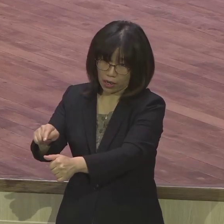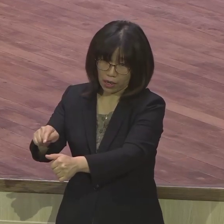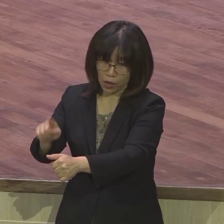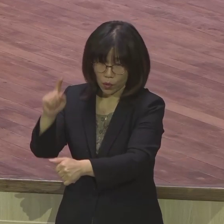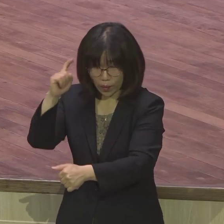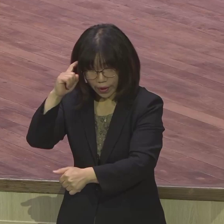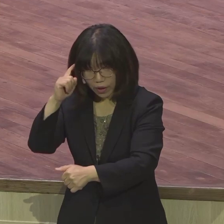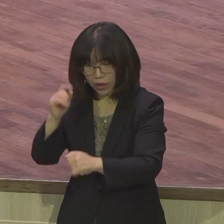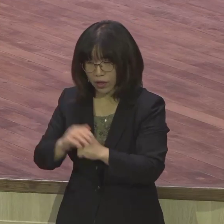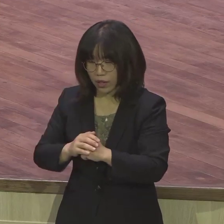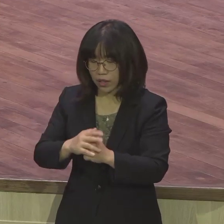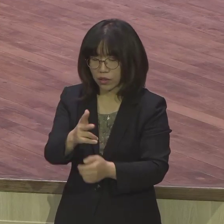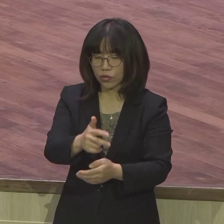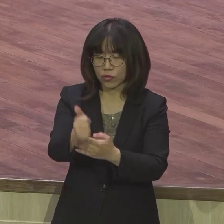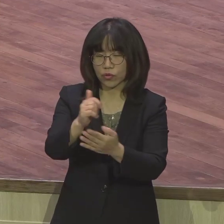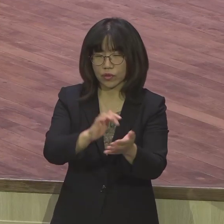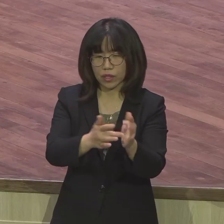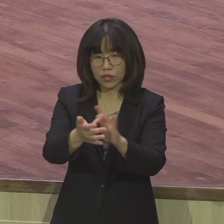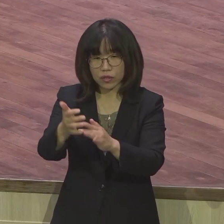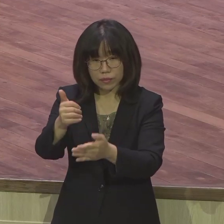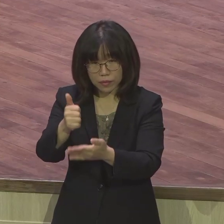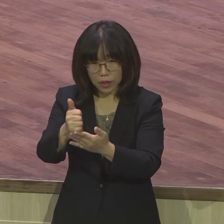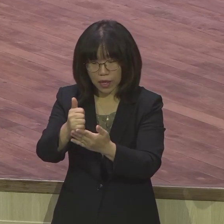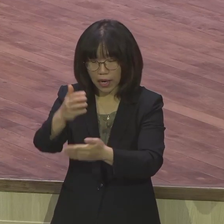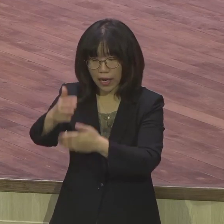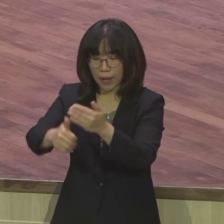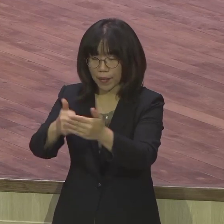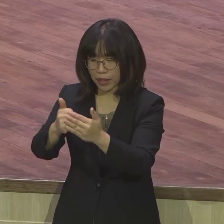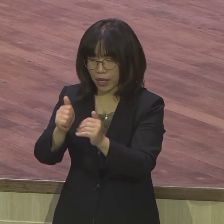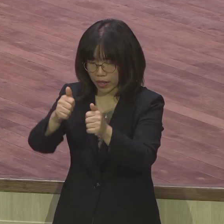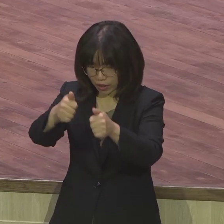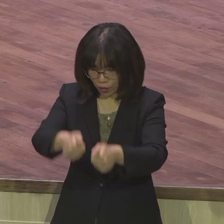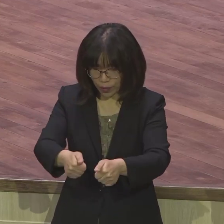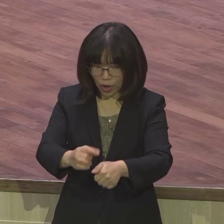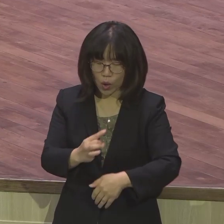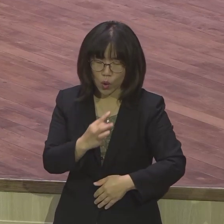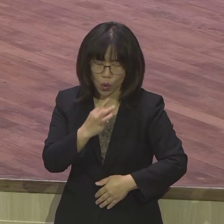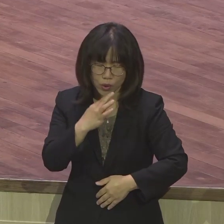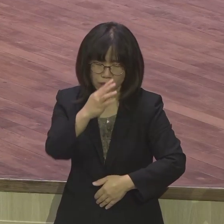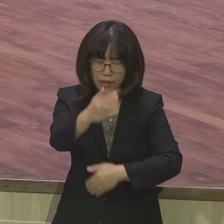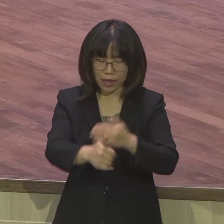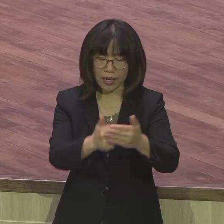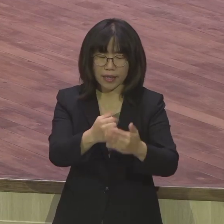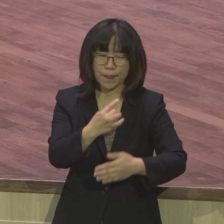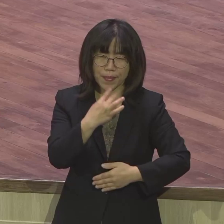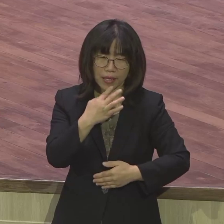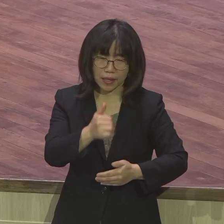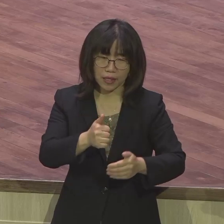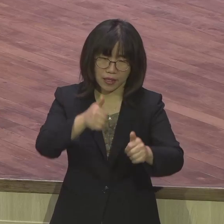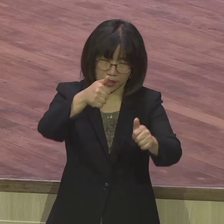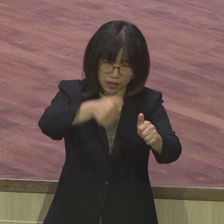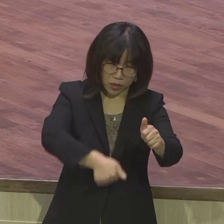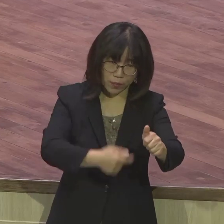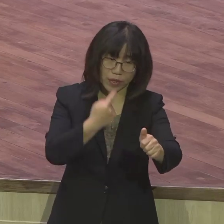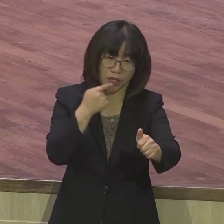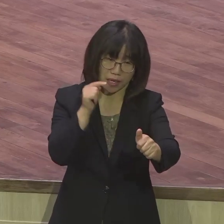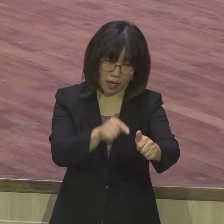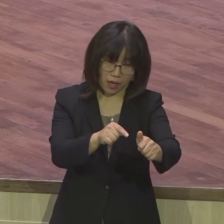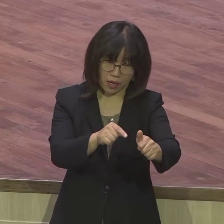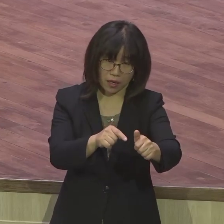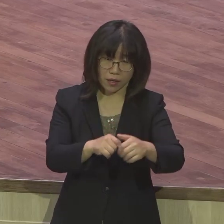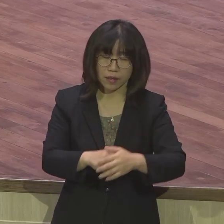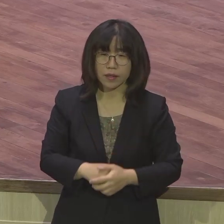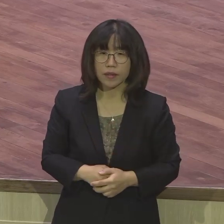기록되었으니 주 너의 하나님께 경배하고 다만 그를 경배하라, 다만 그를 섬기라 이렇게 얘기하고 있습니다.